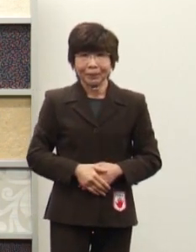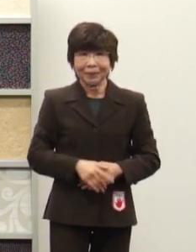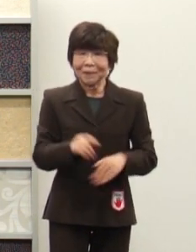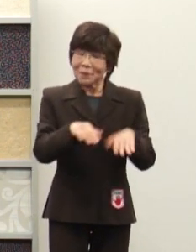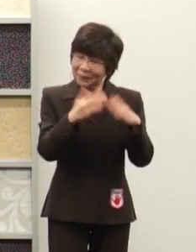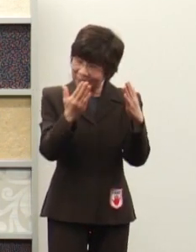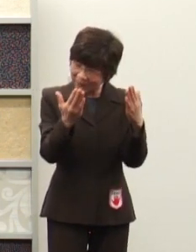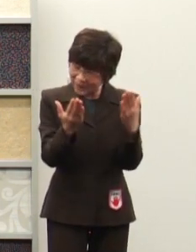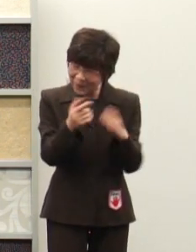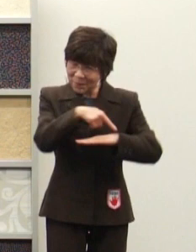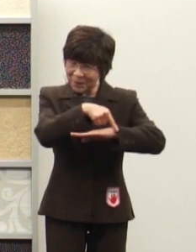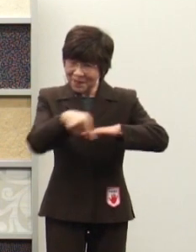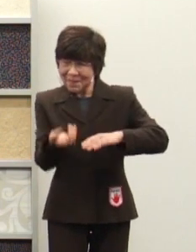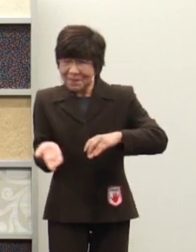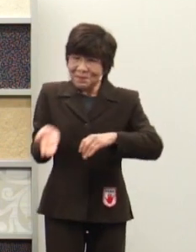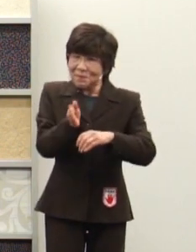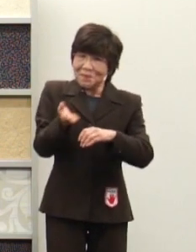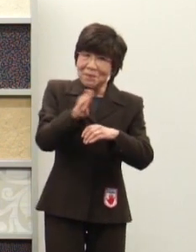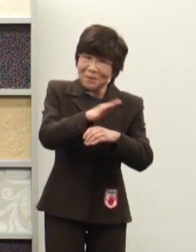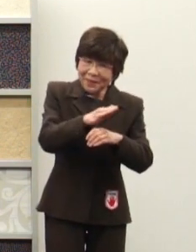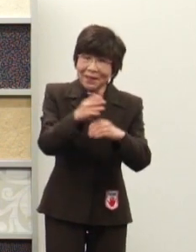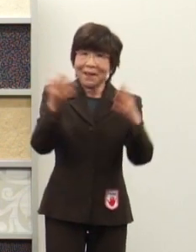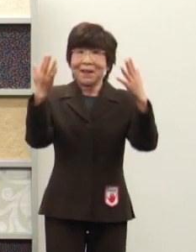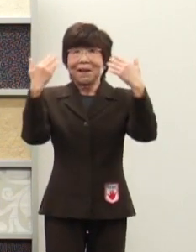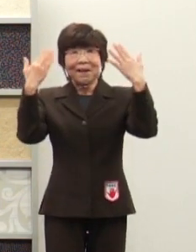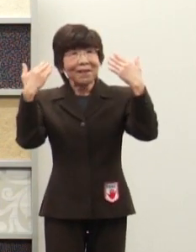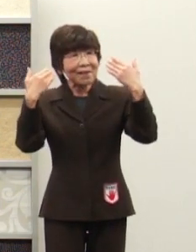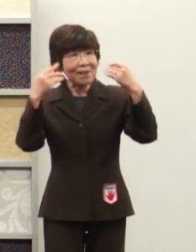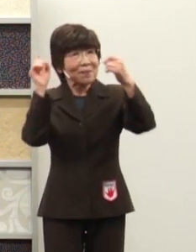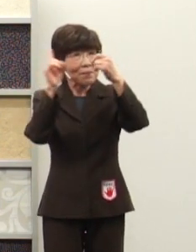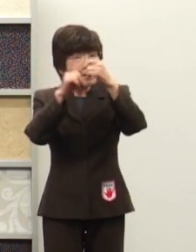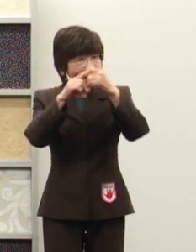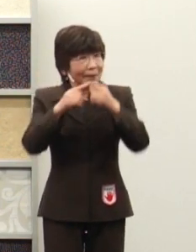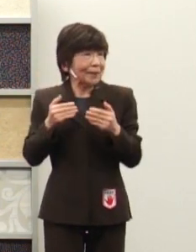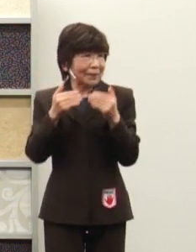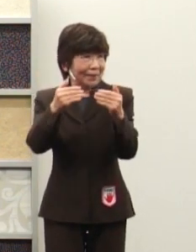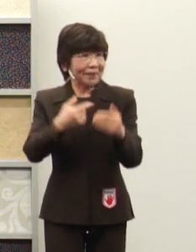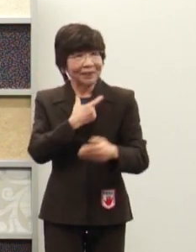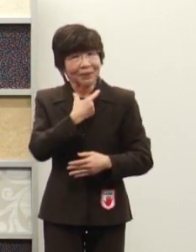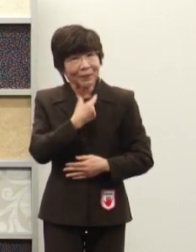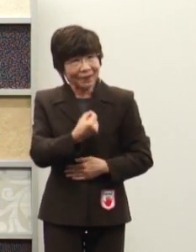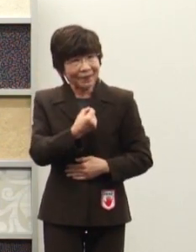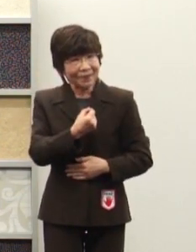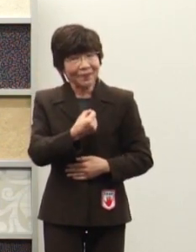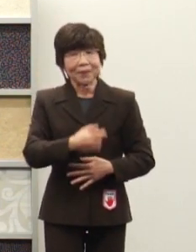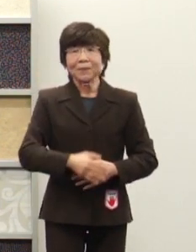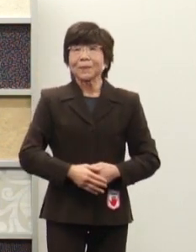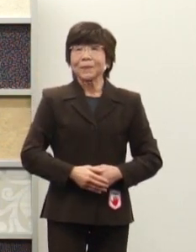りで秋の新元号祭りは やっていきたいと思います。